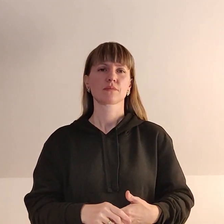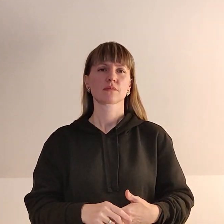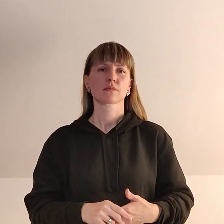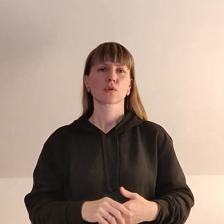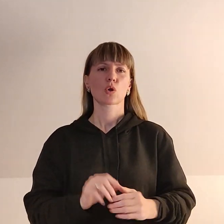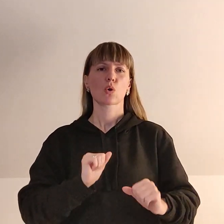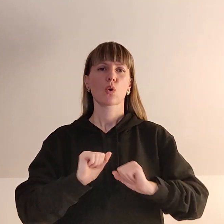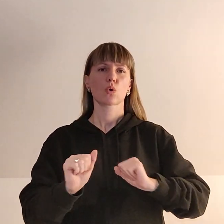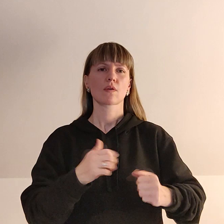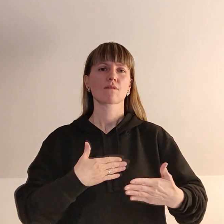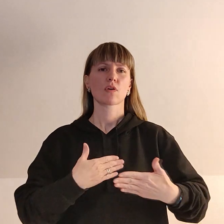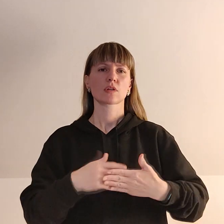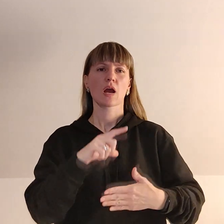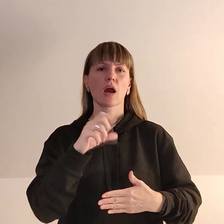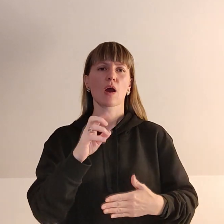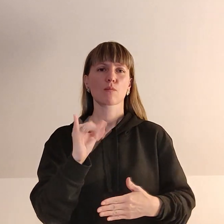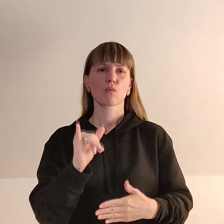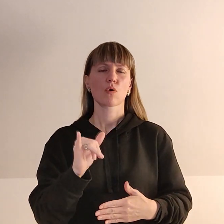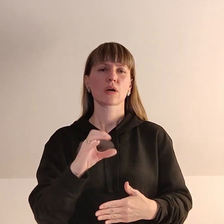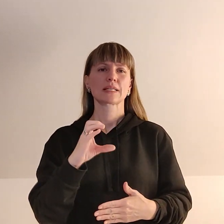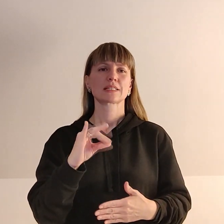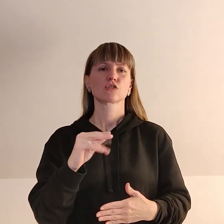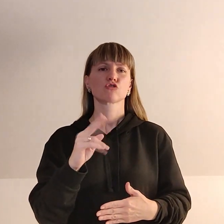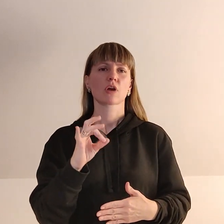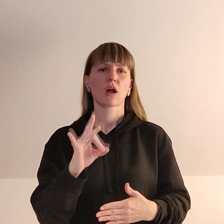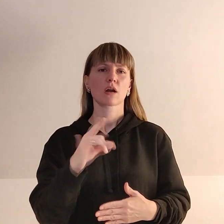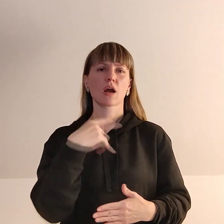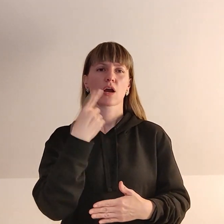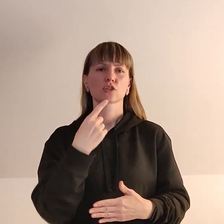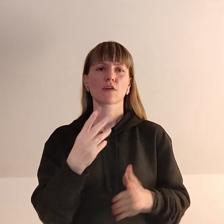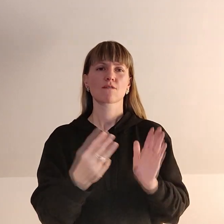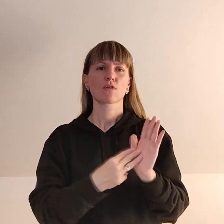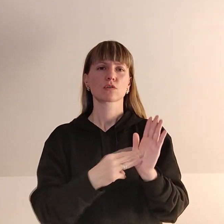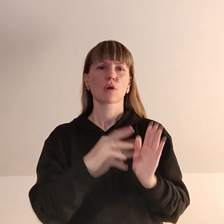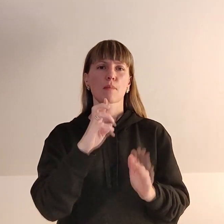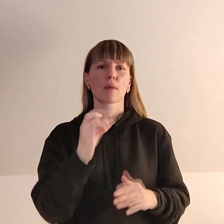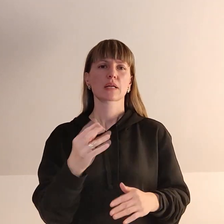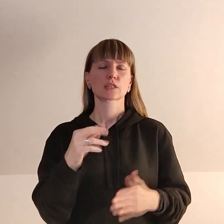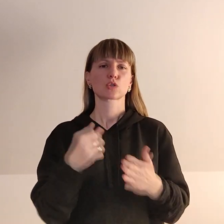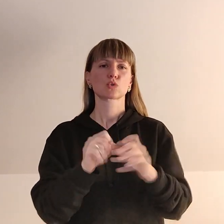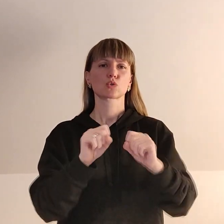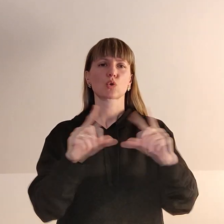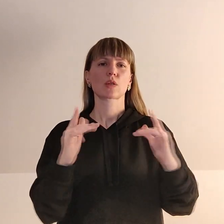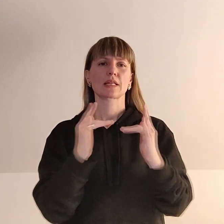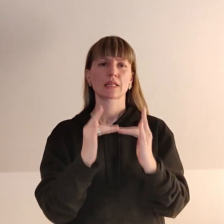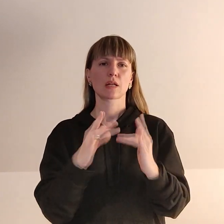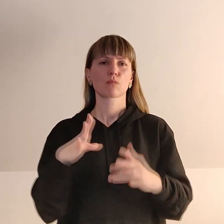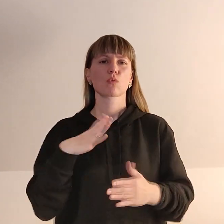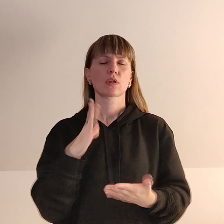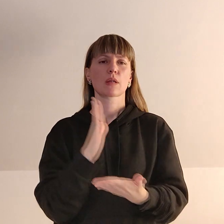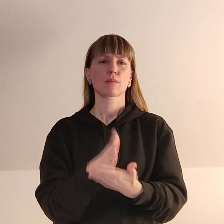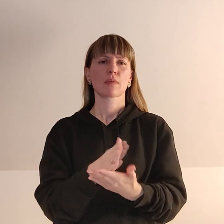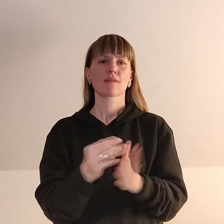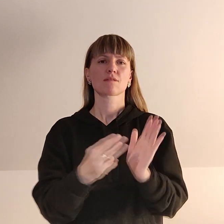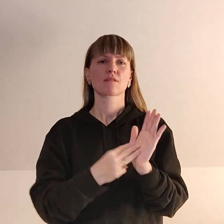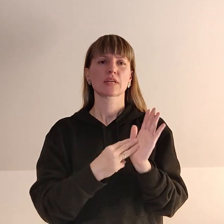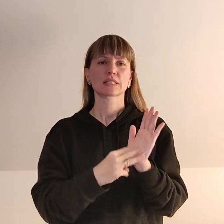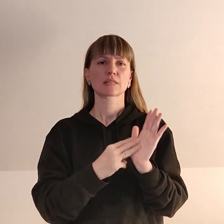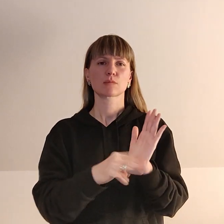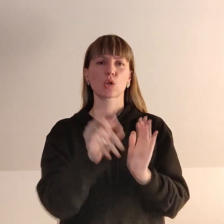Координатор волонтерського хабу Богдан Січкар каже, 8 березня до школи-інтернату було направлено 80 людей з